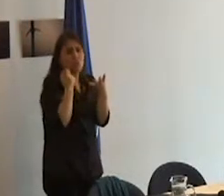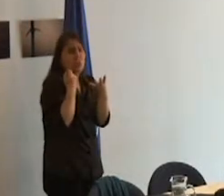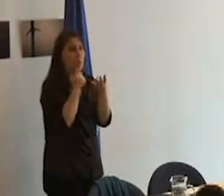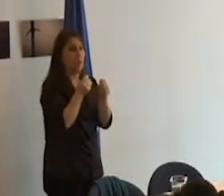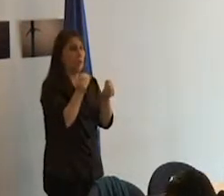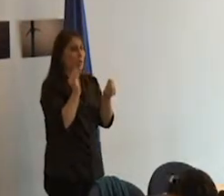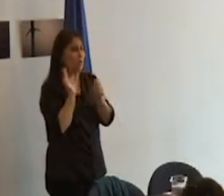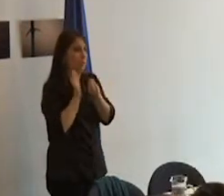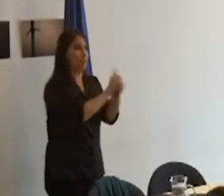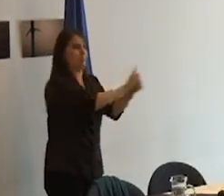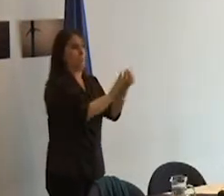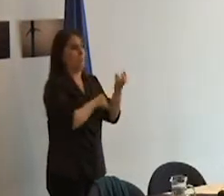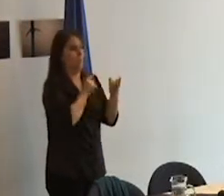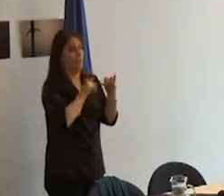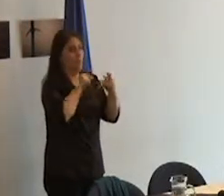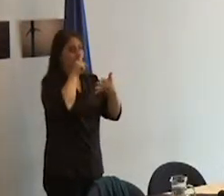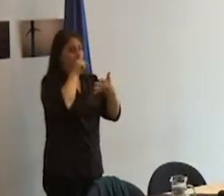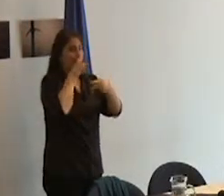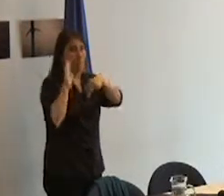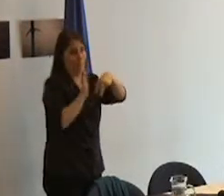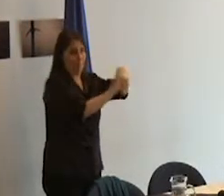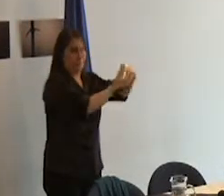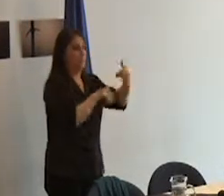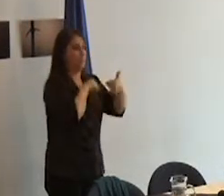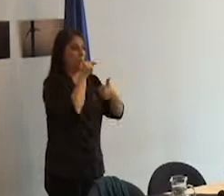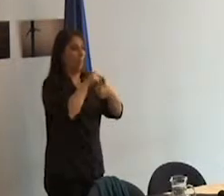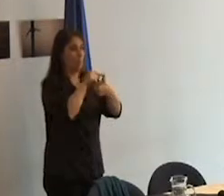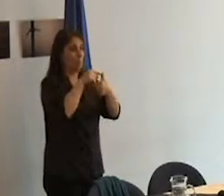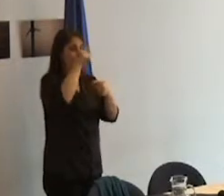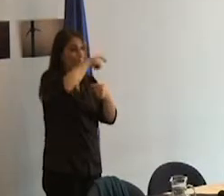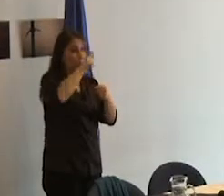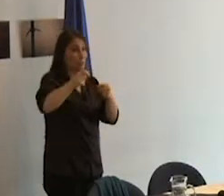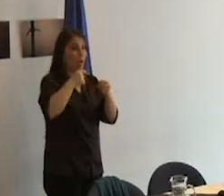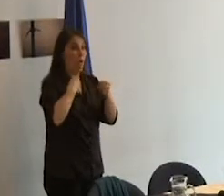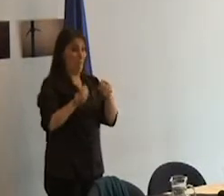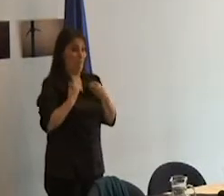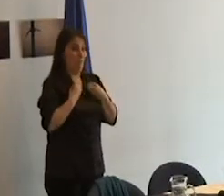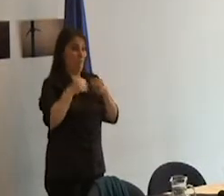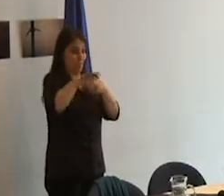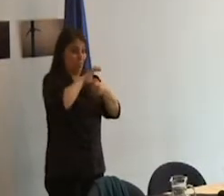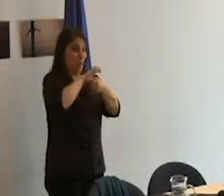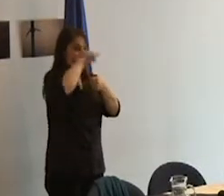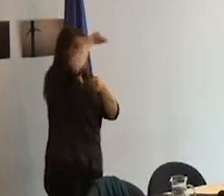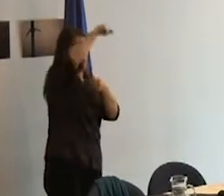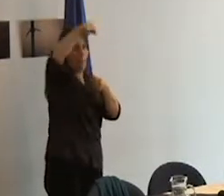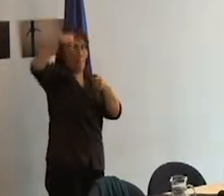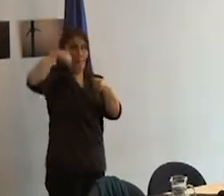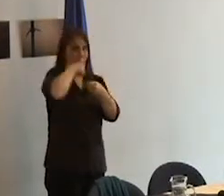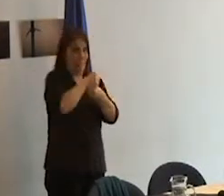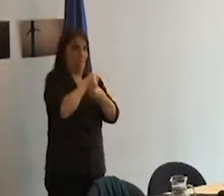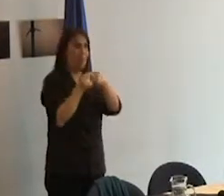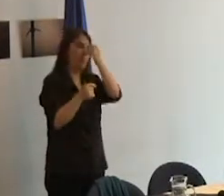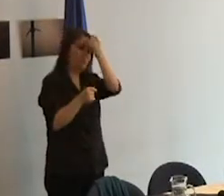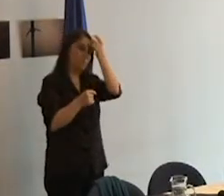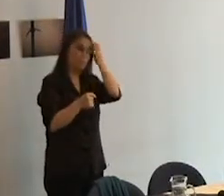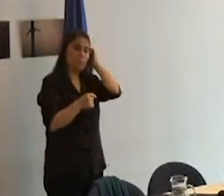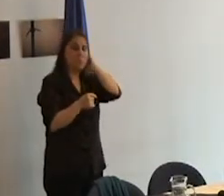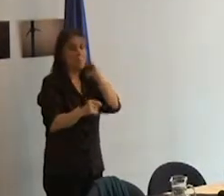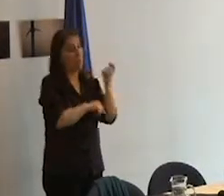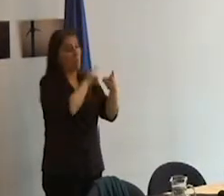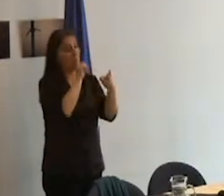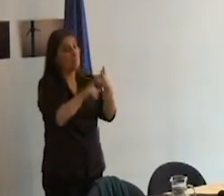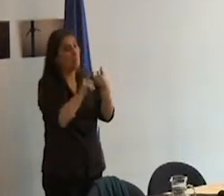los desplazados y los habitantes de la periferia. Tres, producto de fenómenos de incidencia planetaria como